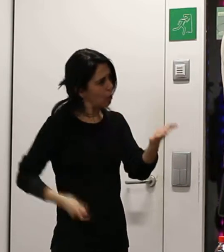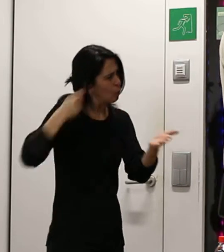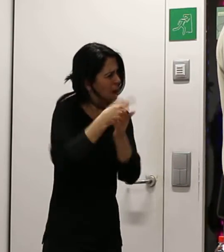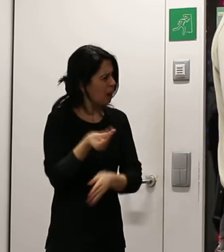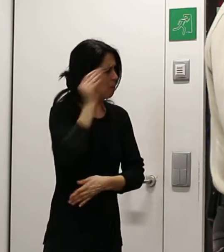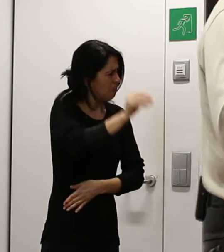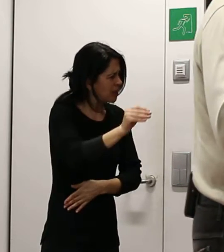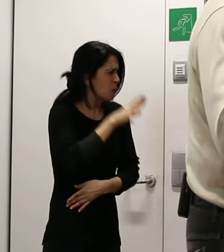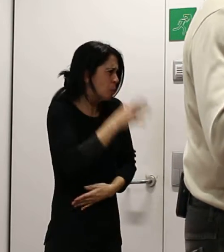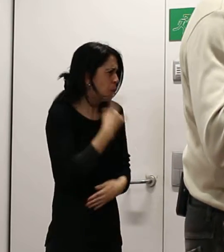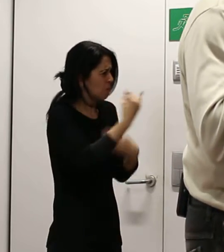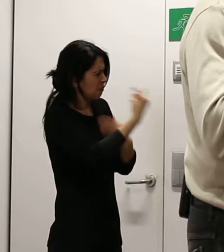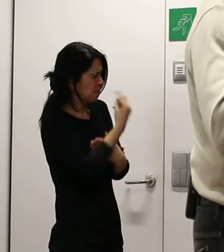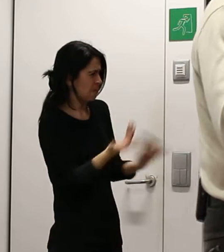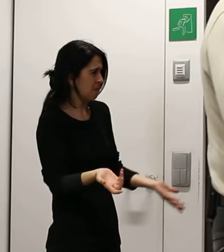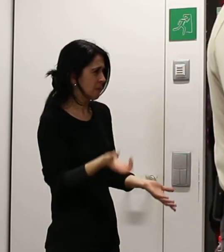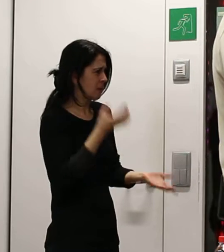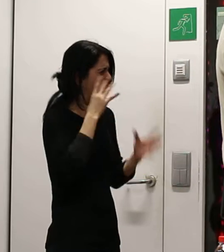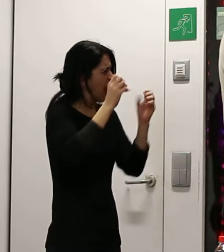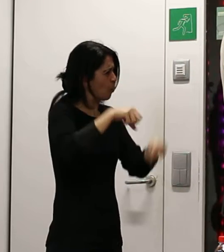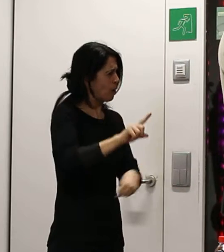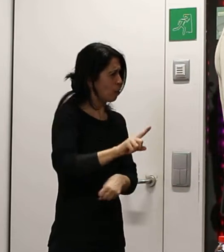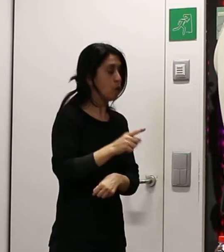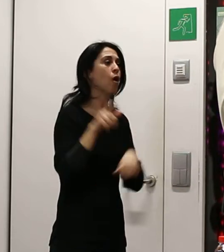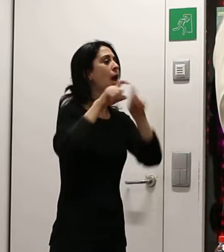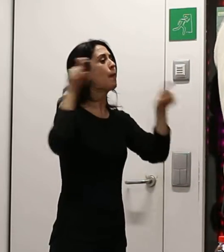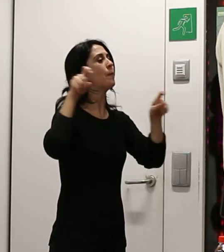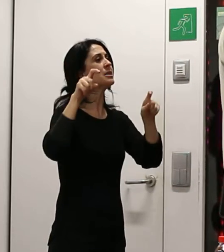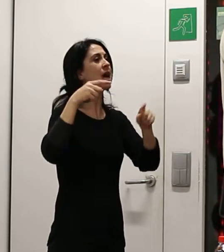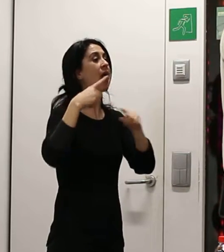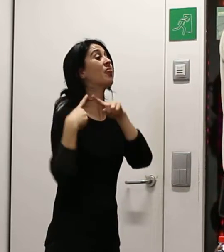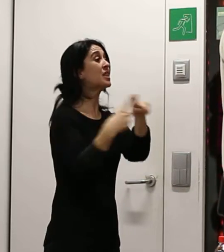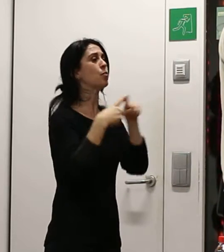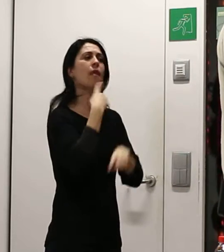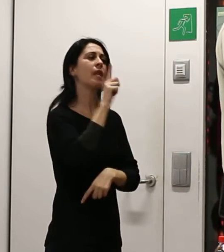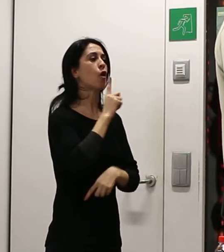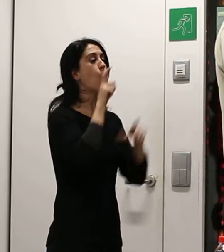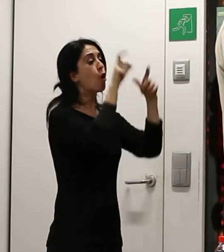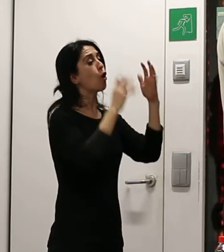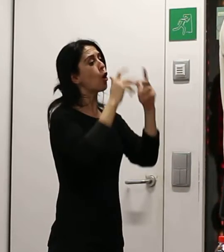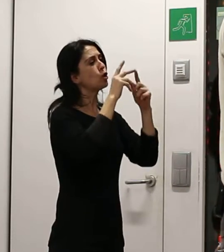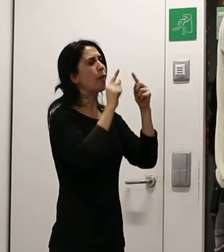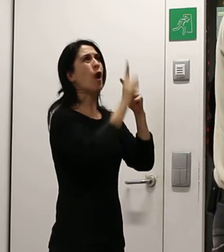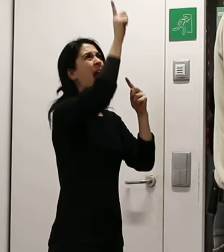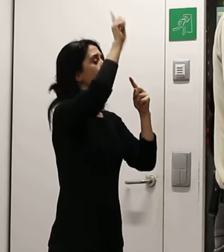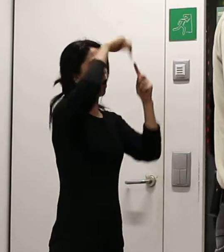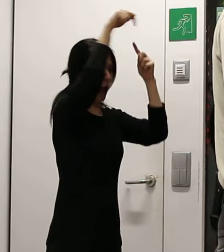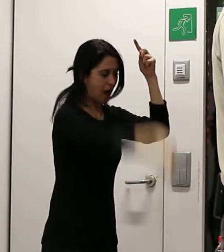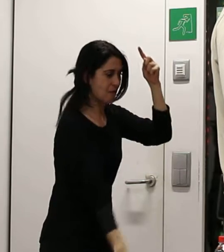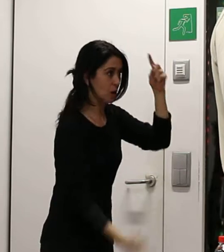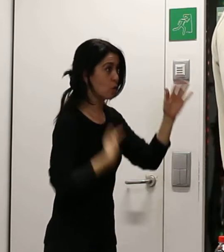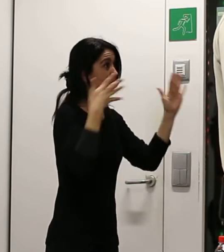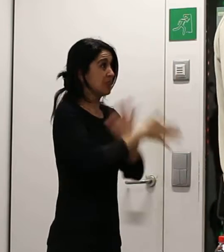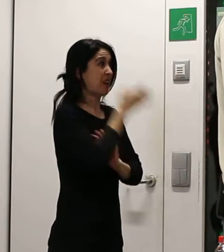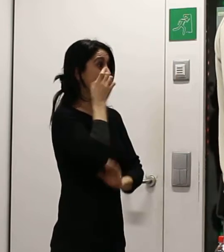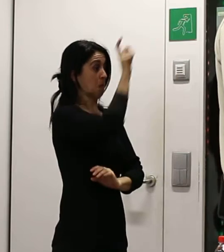Pues no. La compañía distribuidora dice que no, que el contador tiene que estar ahí abajo. ¿Y eso qué supone? Pues que una instalación de 600 eurillos, de nada, que es